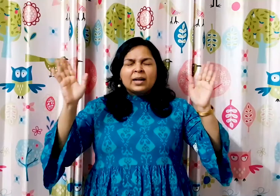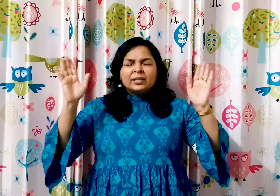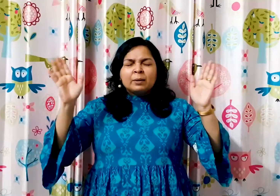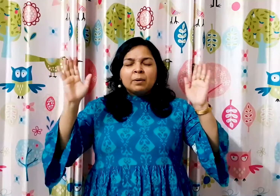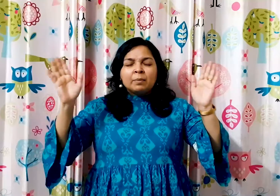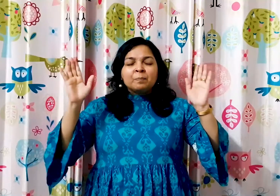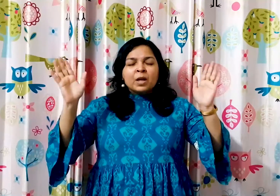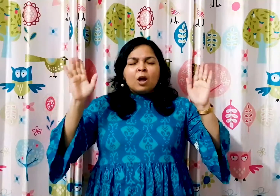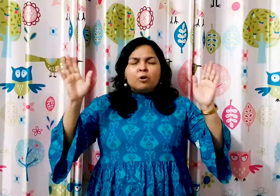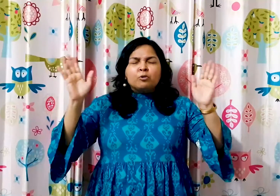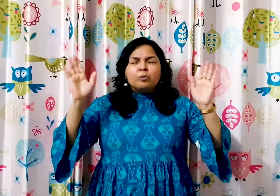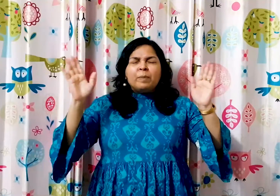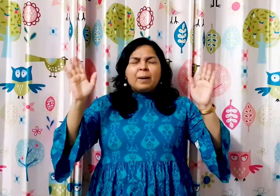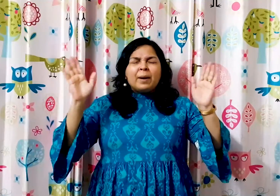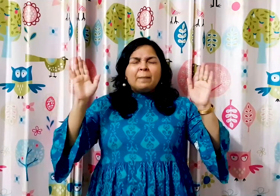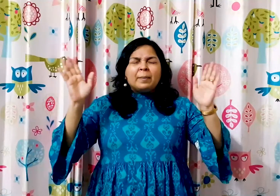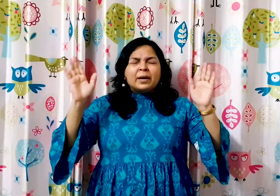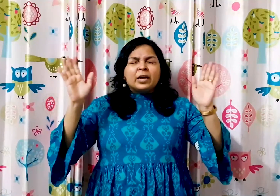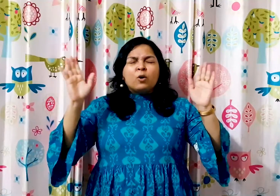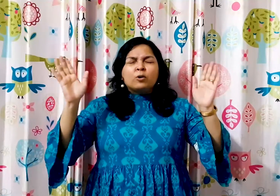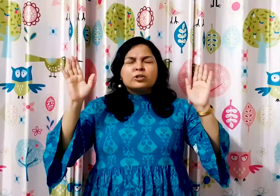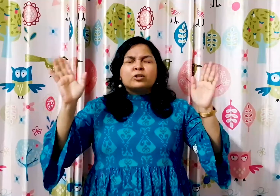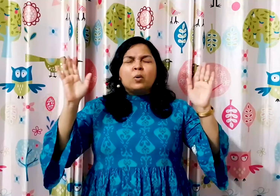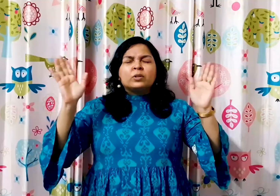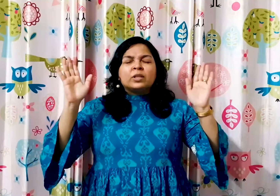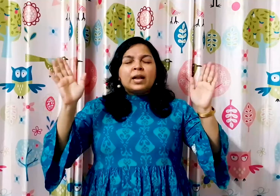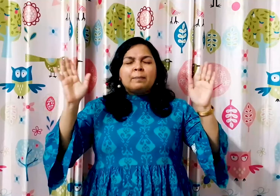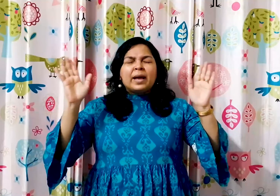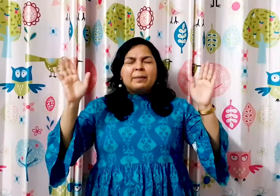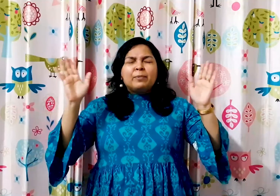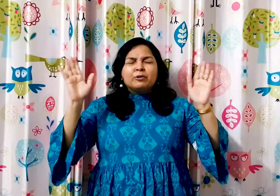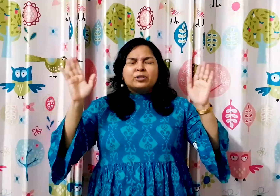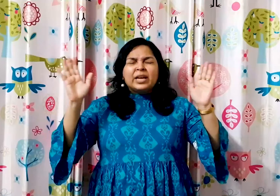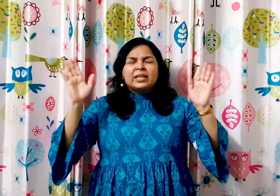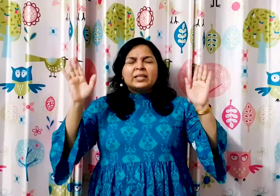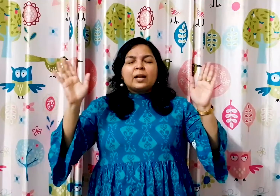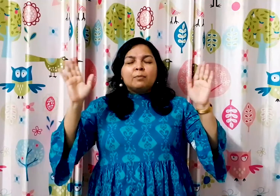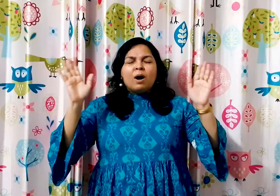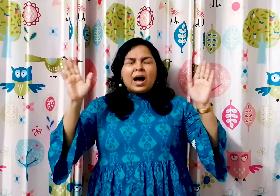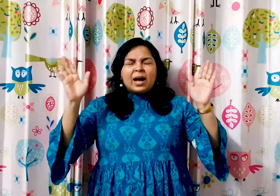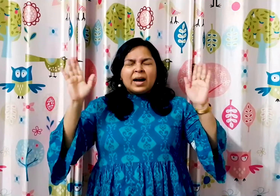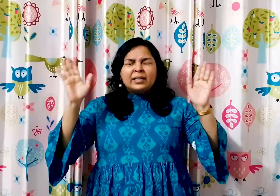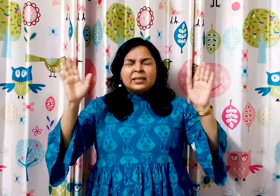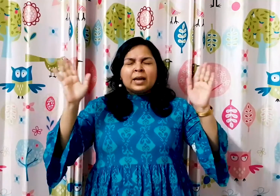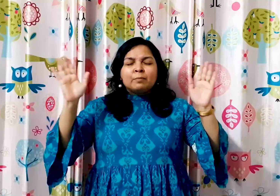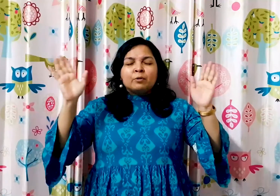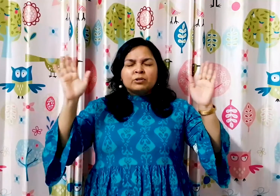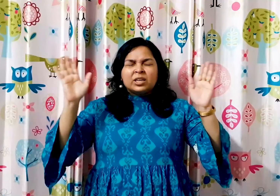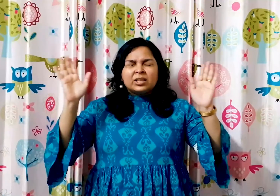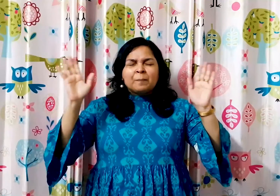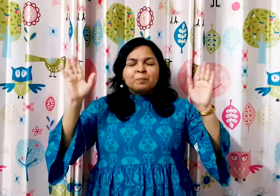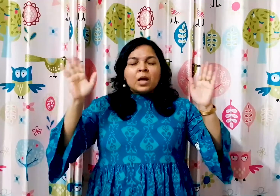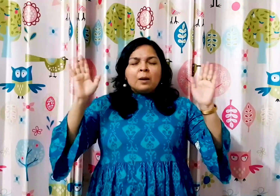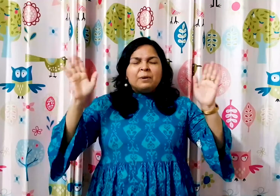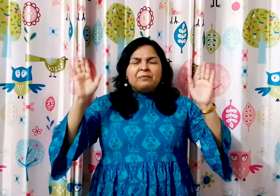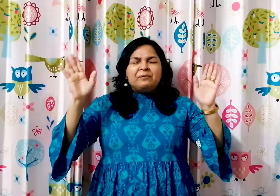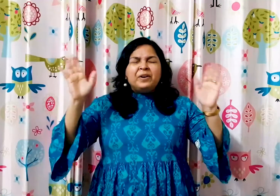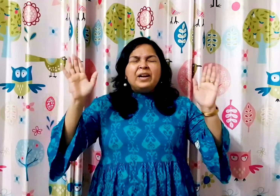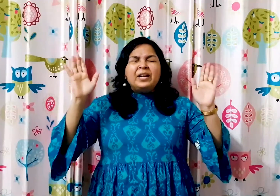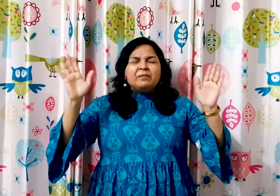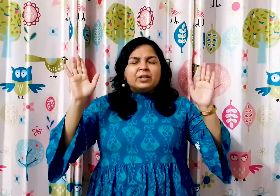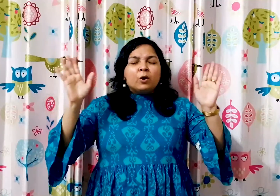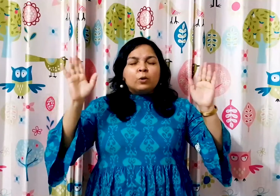अलबो आंते बाबा रूबा बाबा बाकी को सो तलब एबो सी तलब आहांते बोस्की